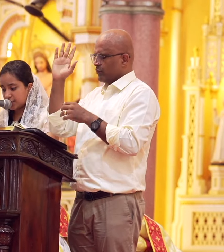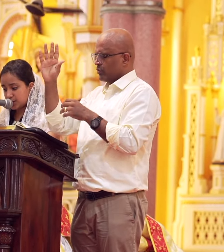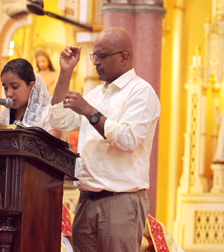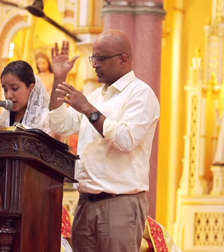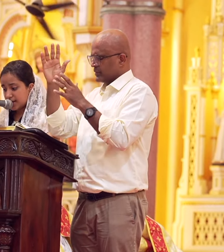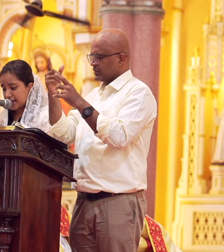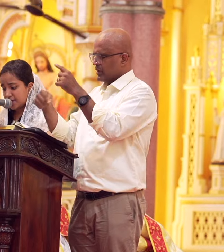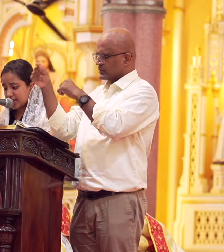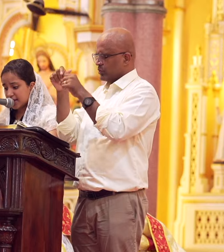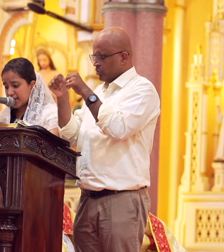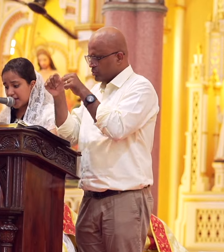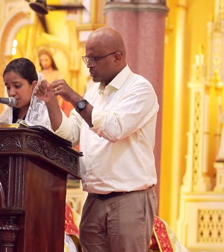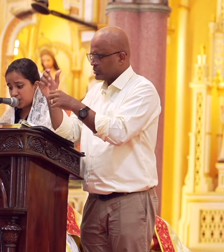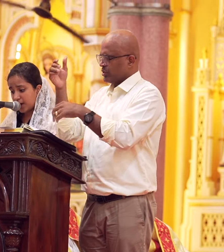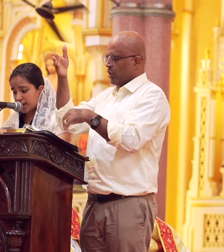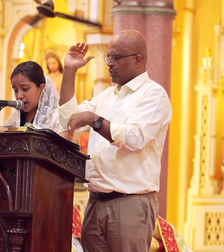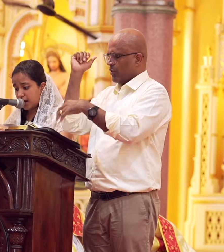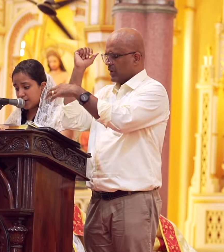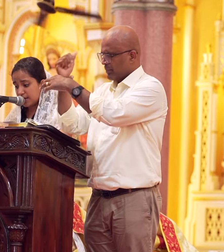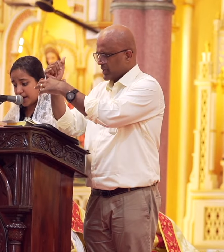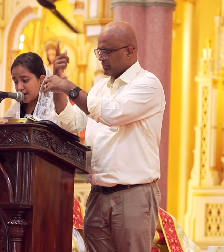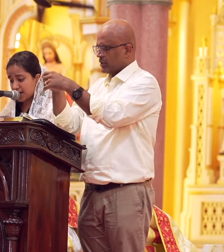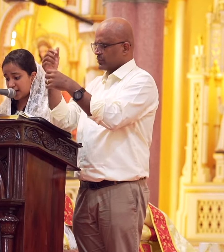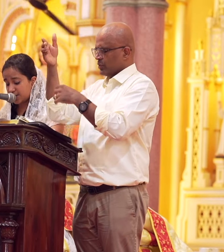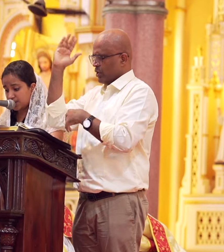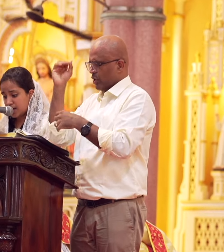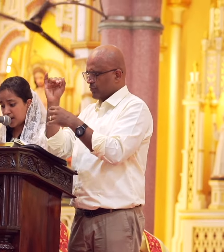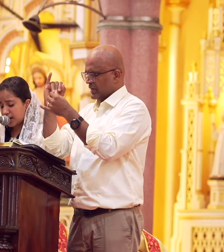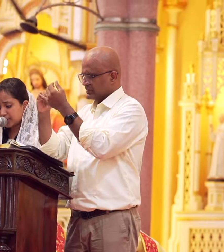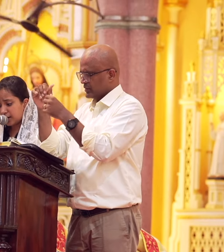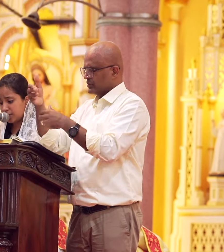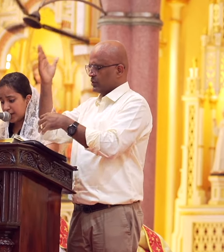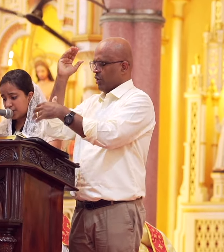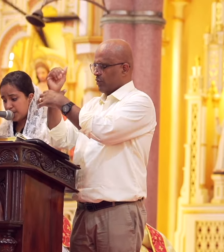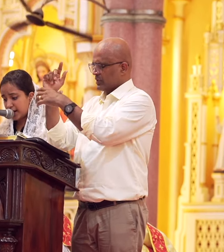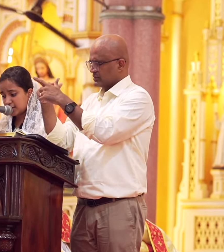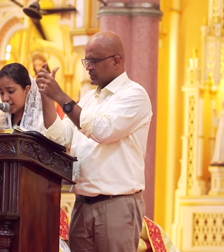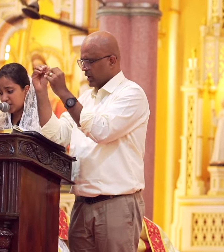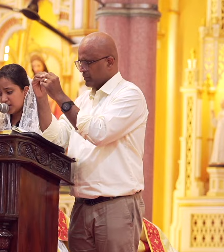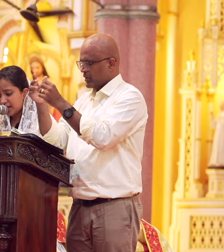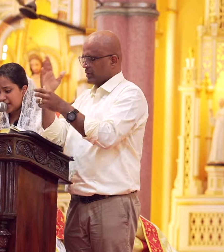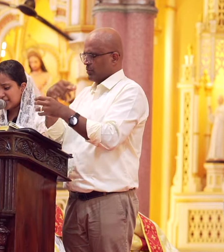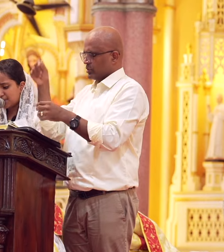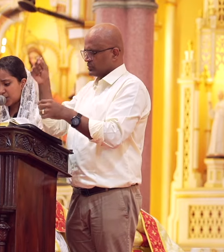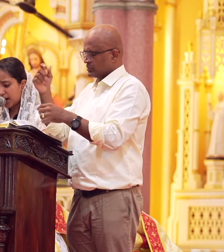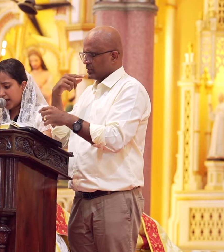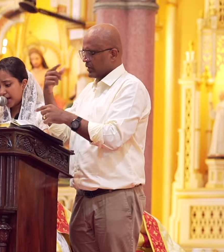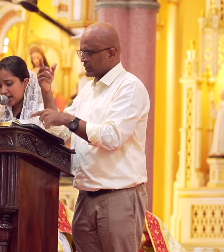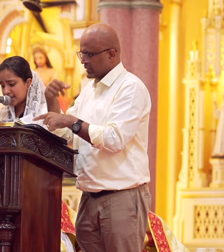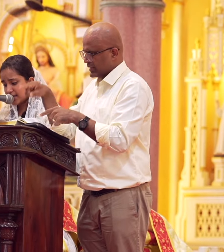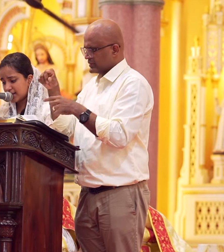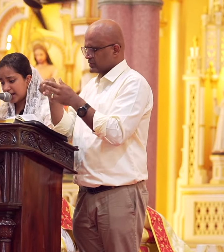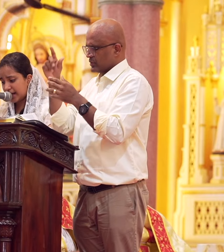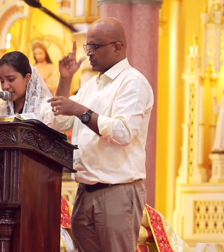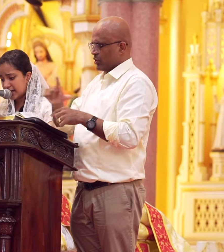മുഖം മറച്ചു. ദൈവത്തിന്റെ നേരെ നോക്കുവാൻ അവന് ഭയമായിരുന്നു. കർത്താവ് വീണ്ടും അരുളി ചെയ്തു, ഈജിപ്തിലുള്ള